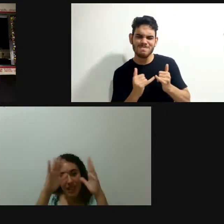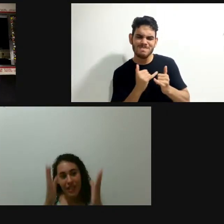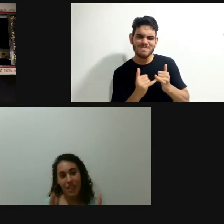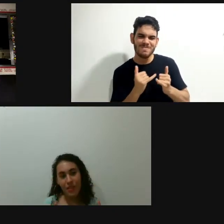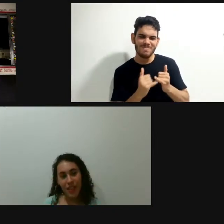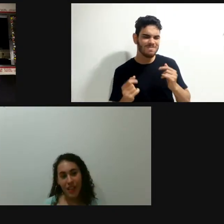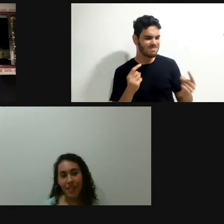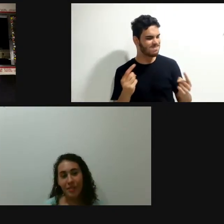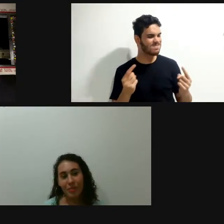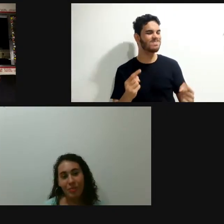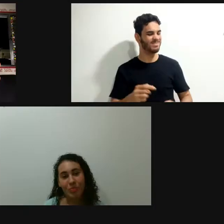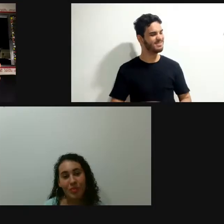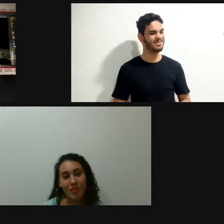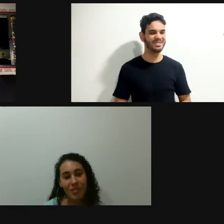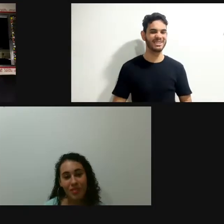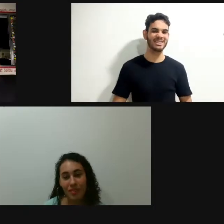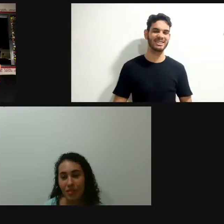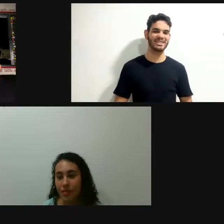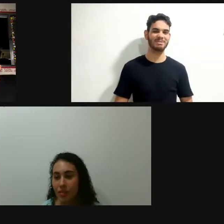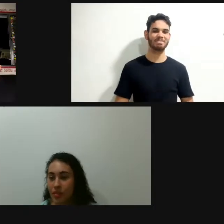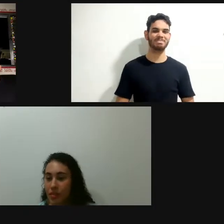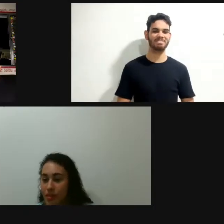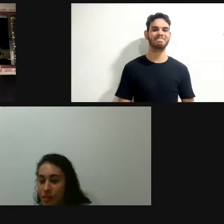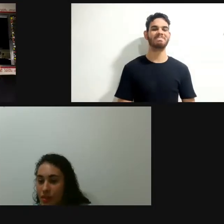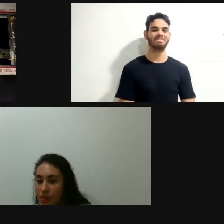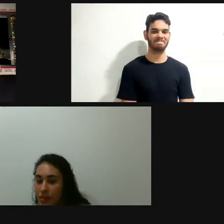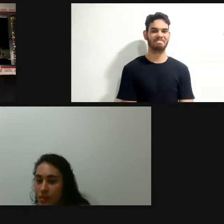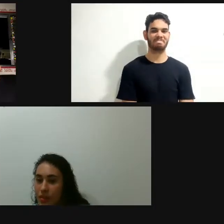no desenho dela.